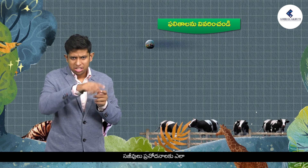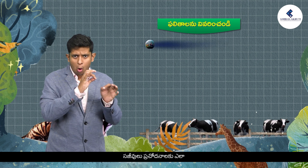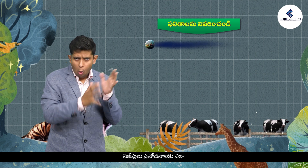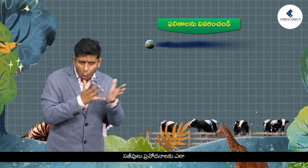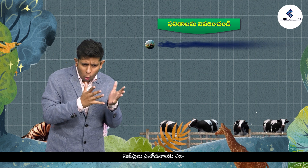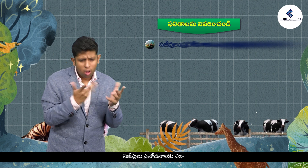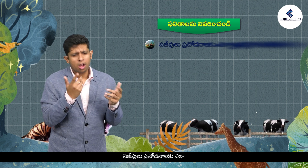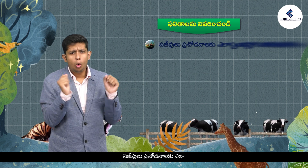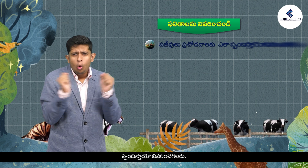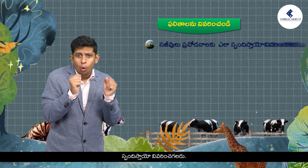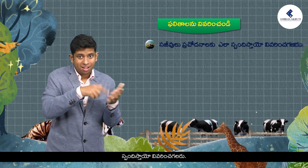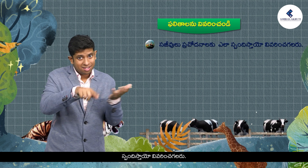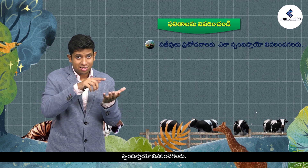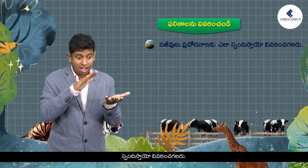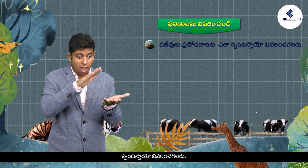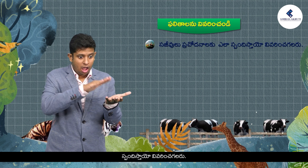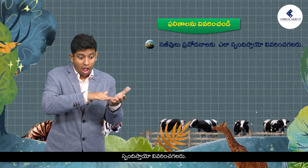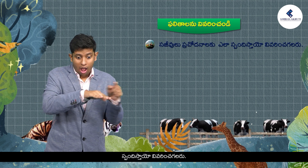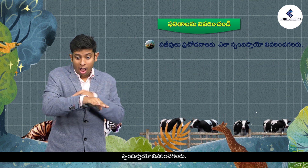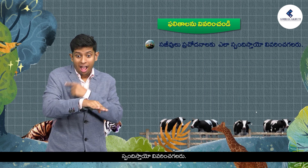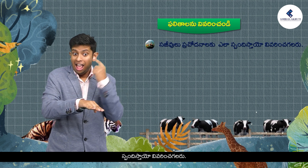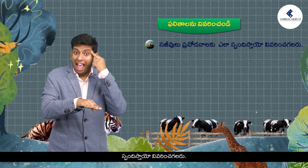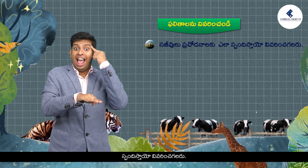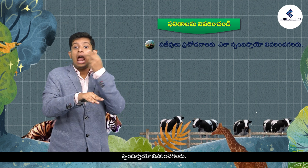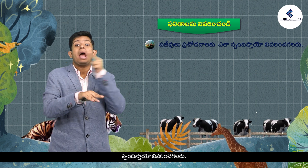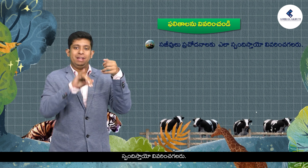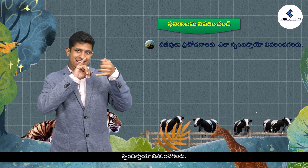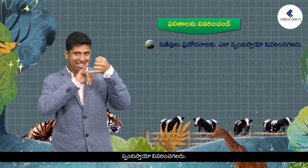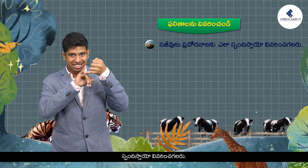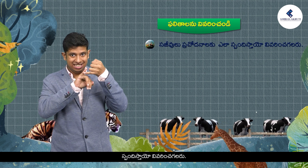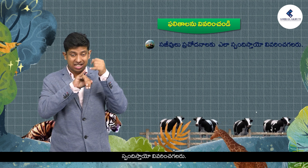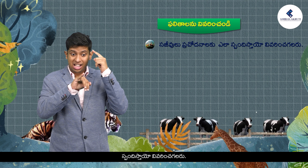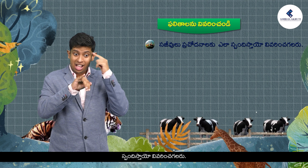సజీవులు ప్రచోదనాలకు ఎలా స్పందిస్తాయో వివరించగలరు.